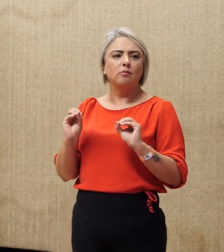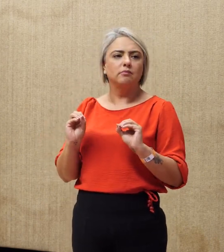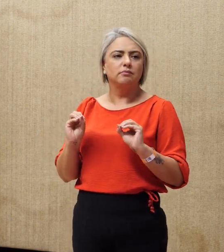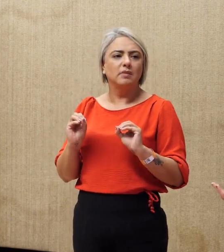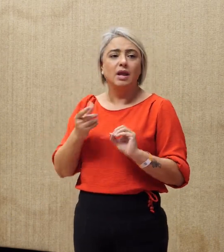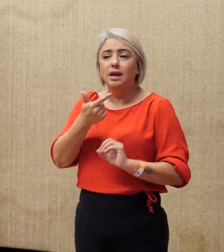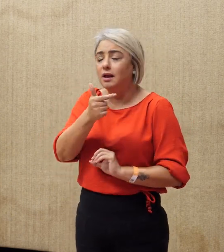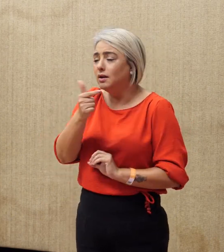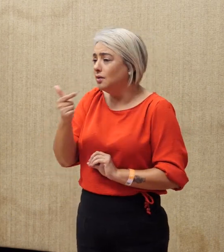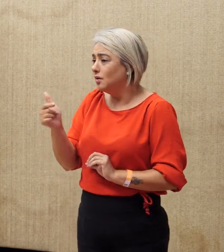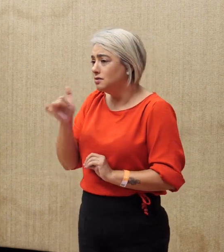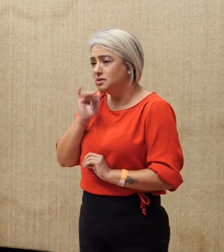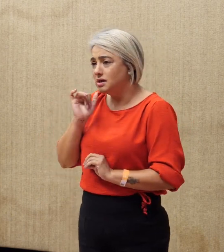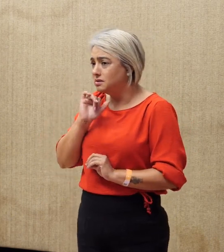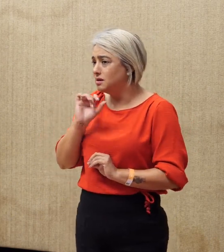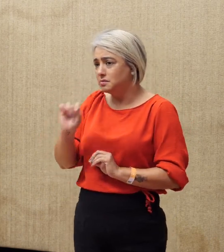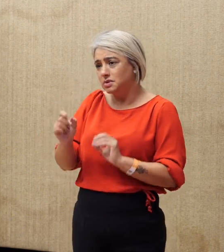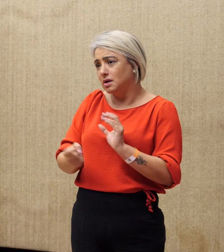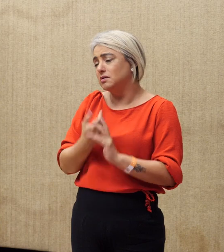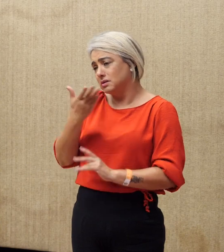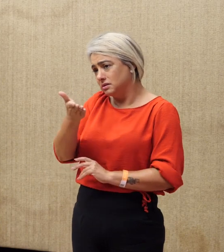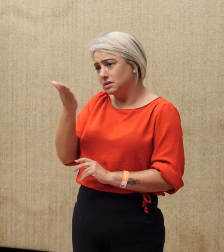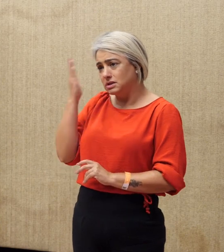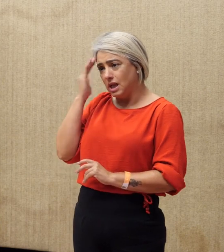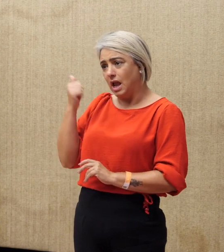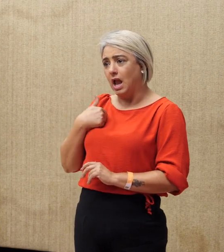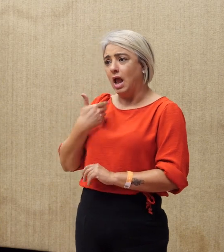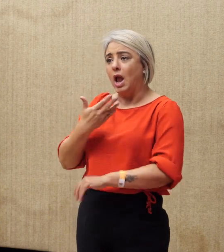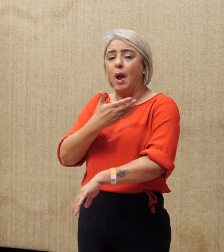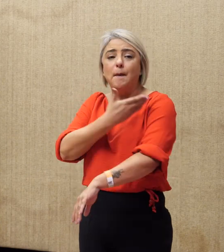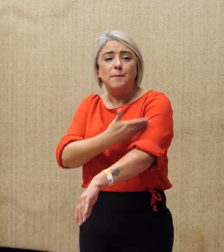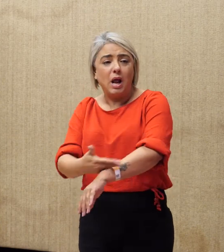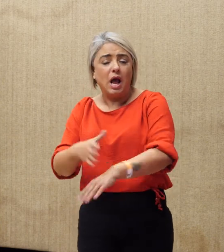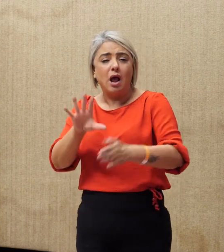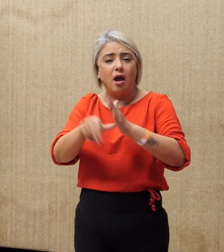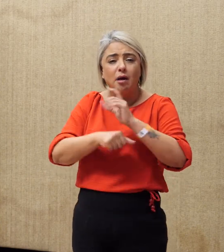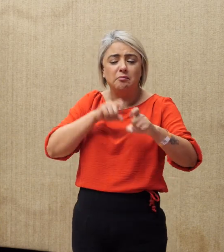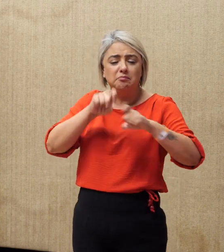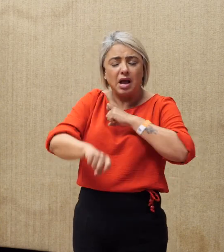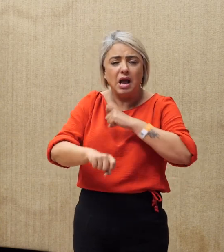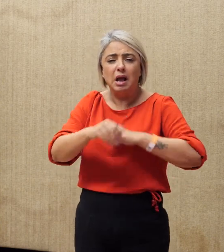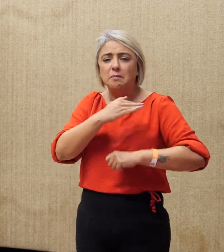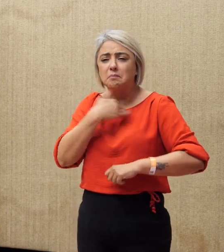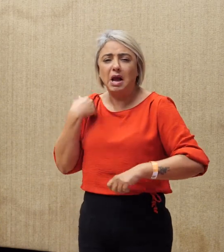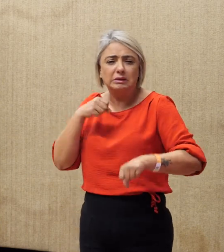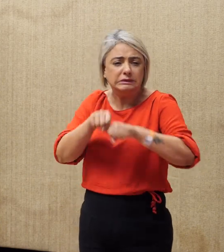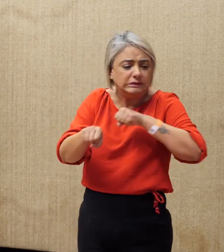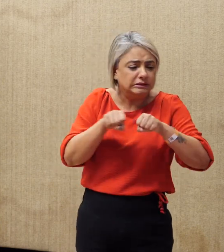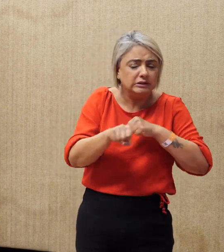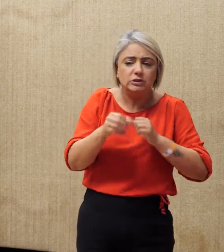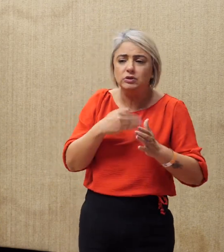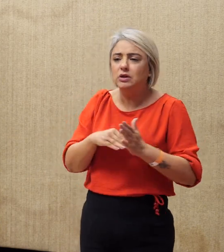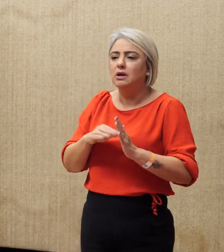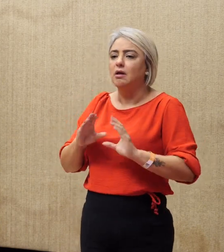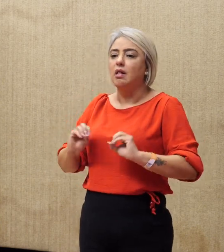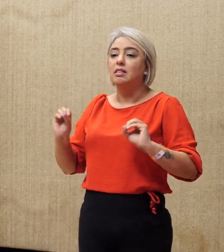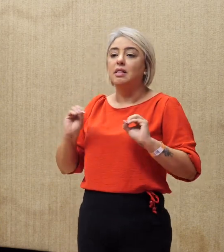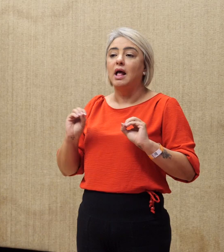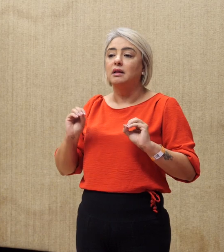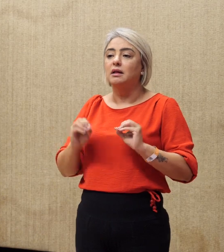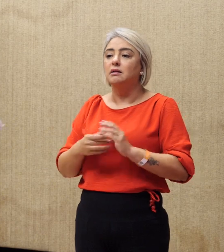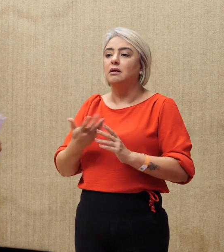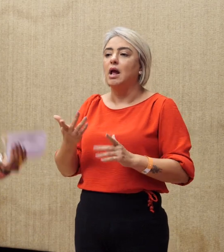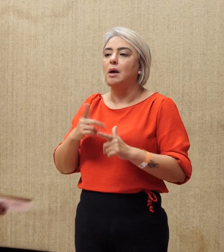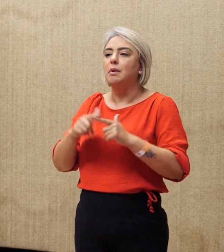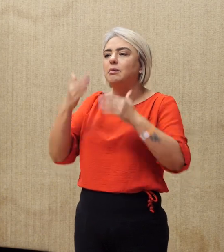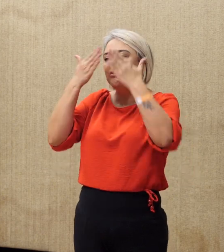E tantos outros casos que acontecem, onde brancos matam, roubam, estupram, assassinam, fazem de tudo e nada acontece. Eles